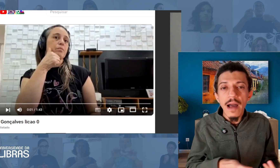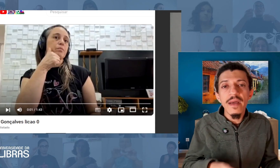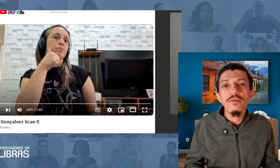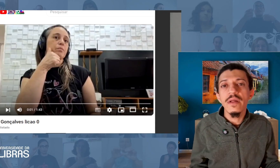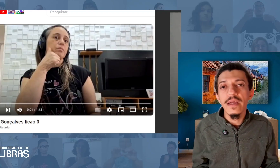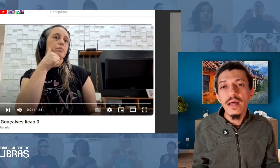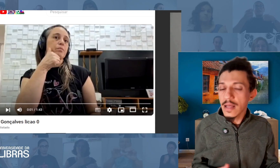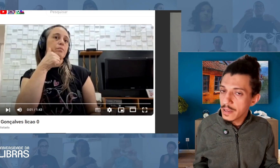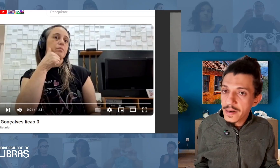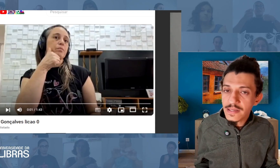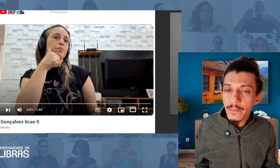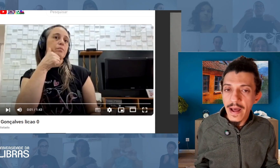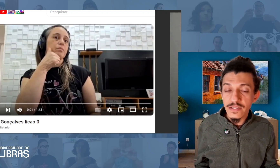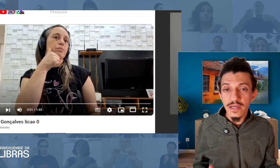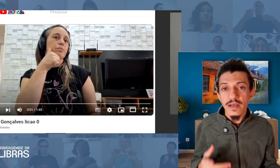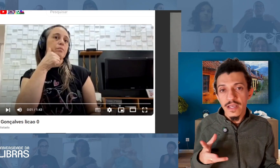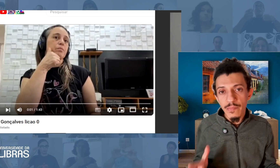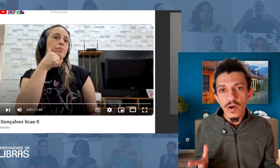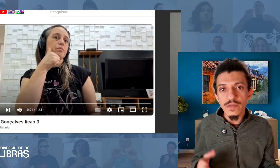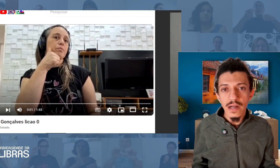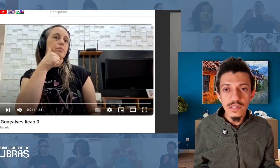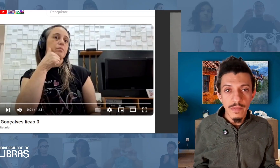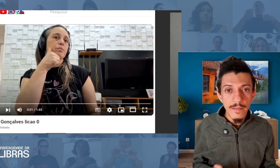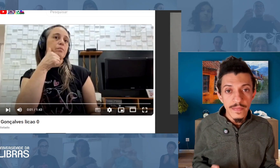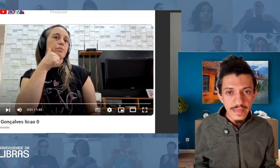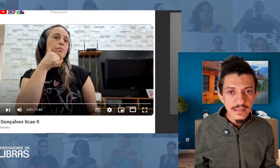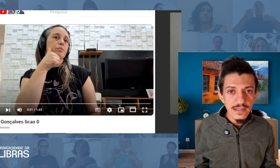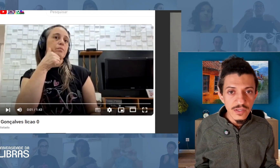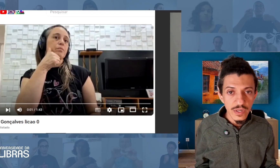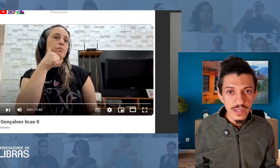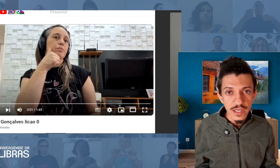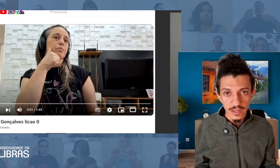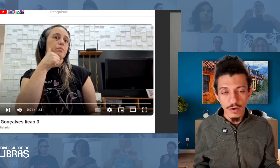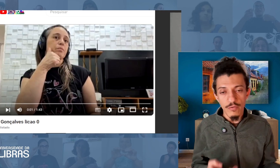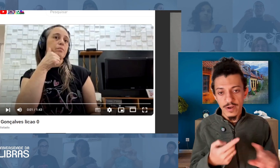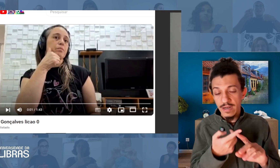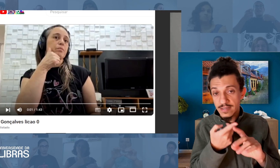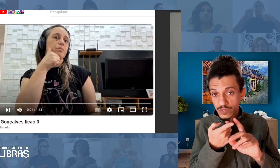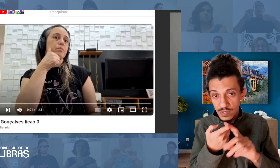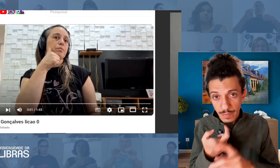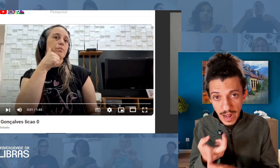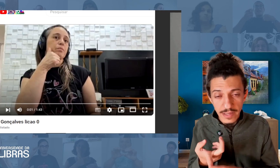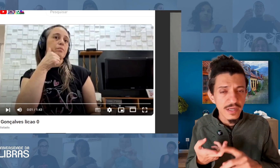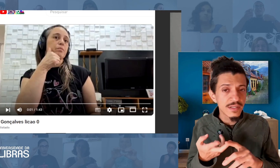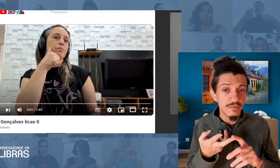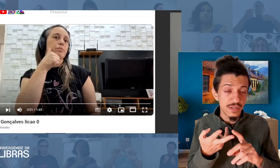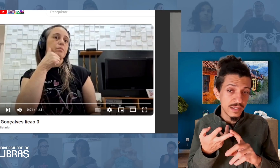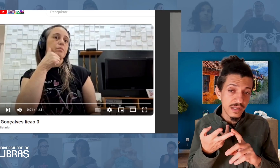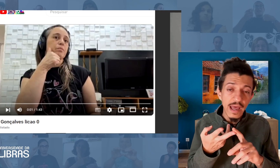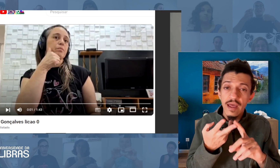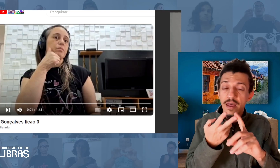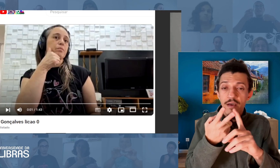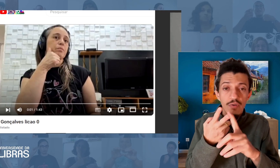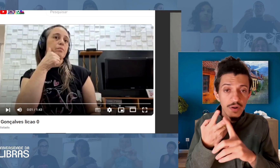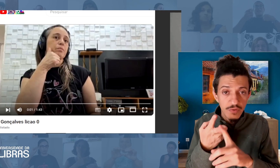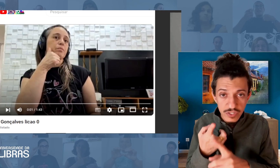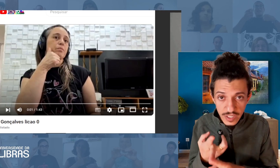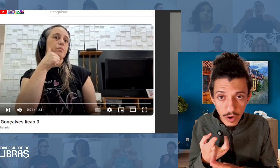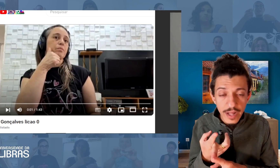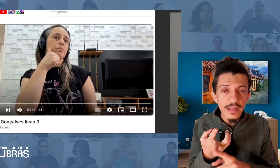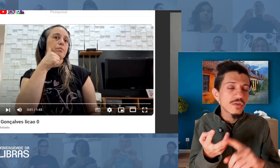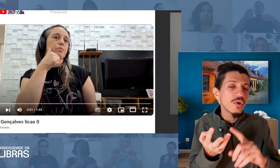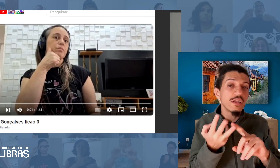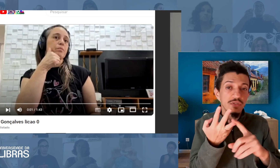da mentoria Libras na Prática que pode participar dessas sessões aqui. Então eu vou analisar suas práticas, se você quiser, vou te